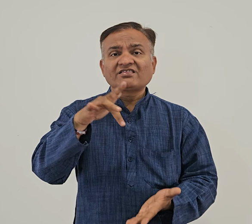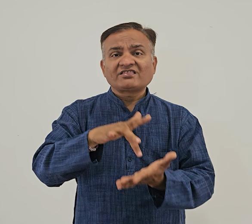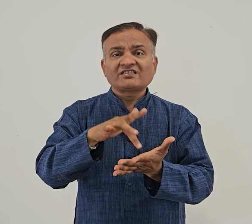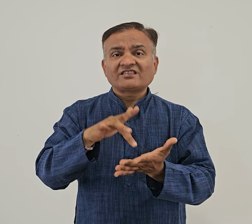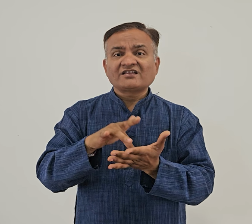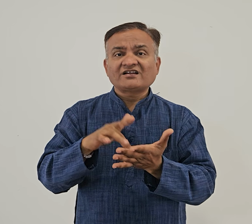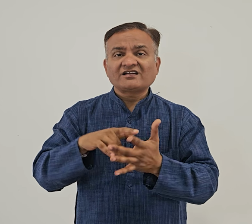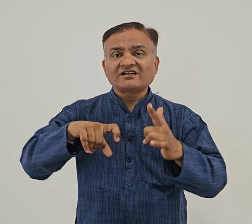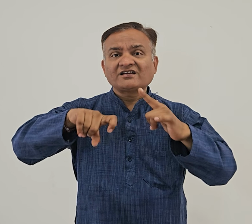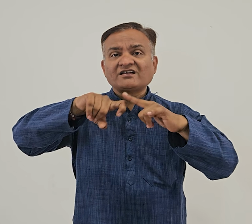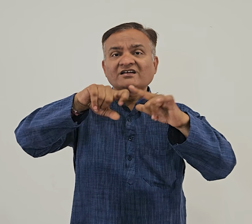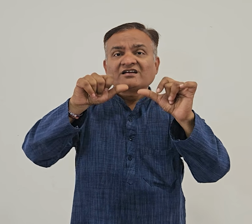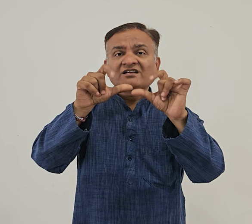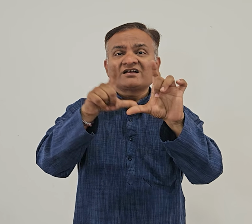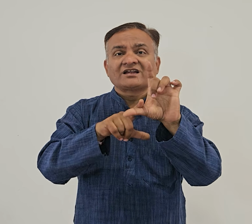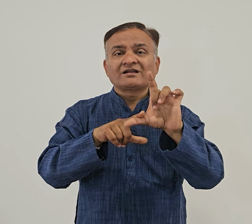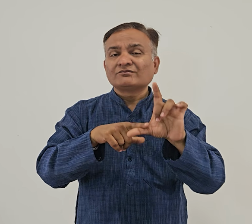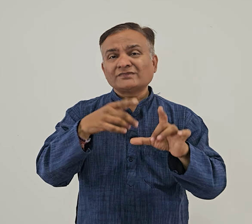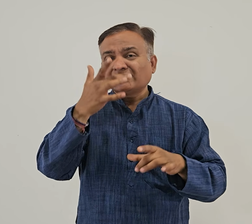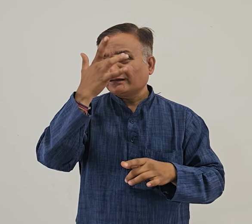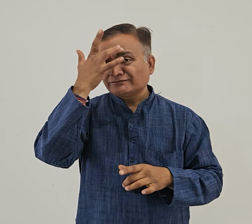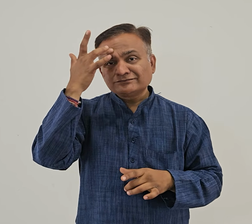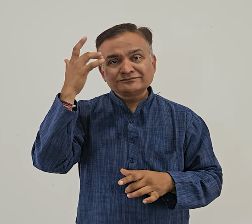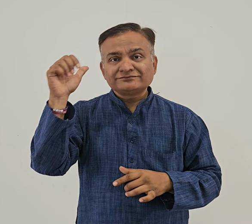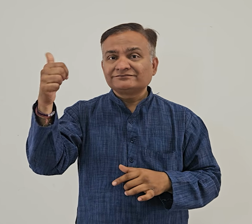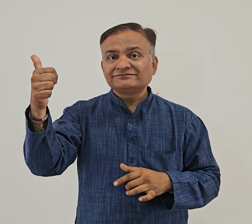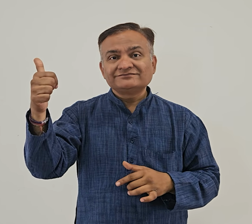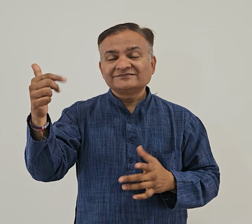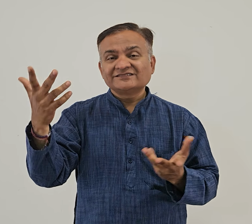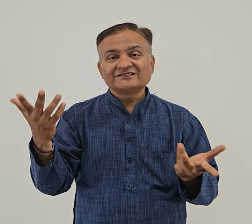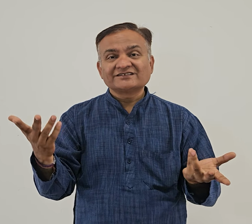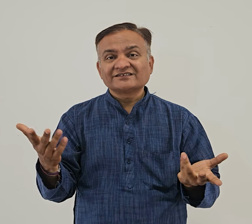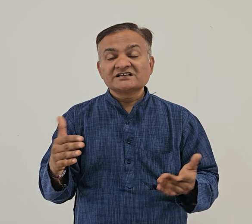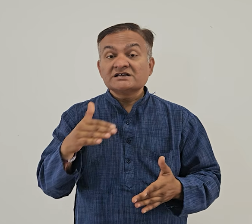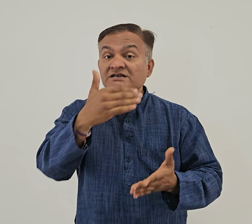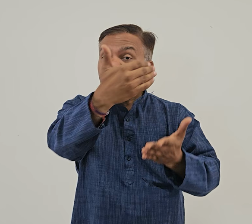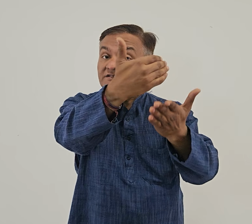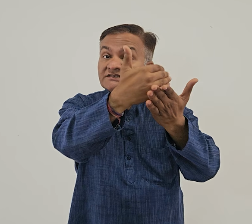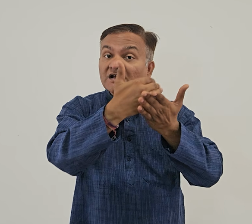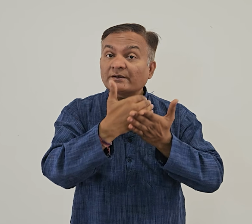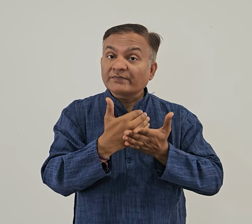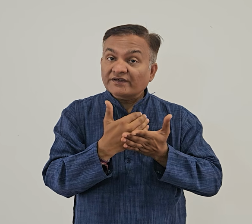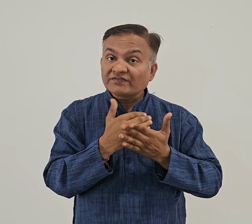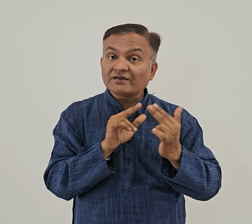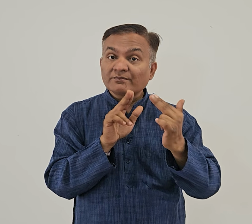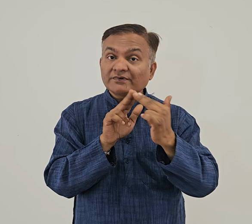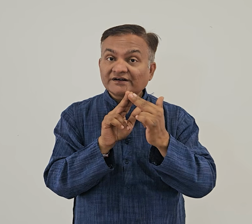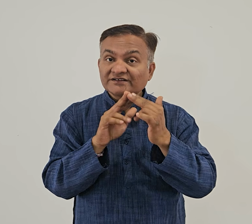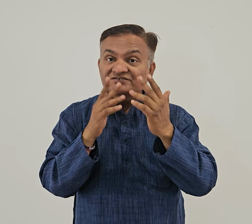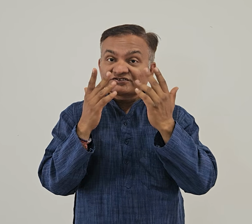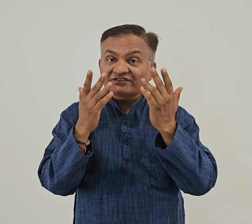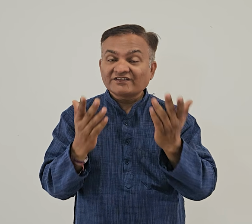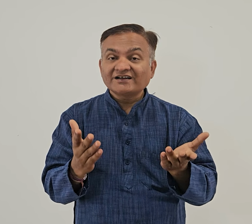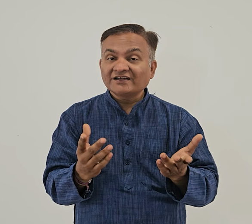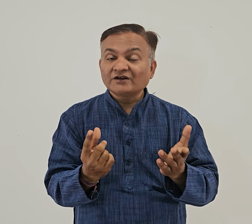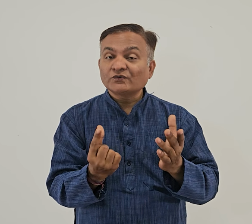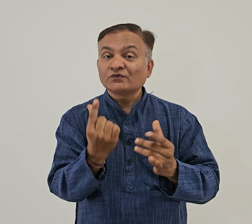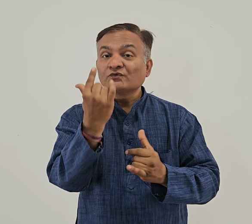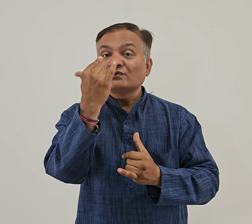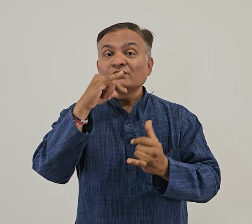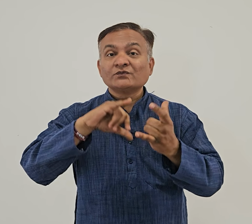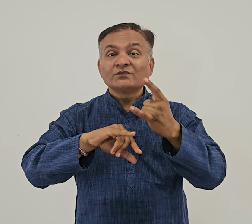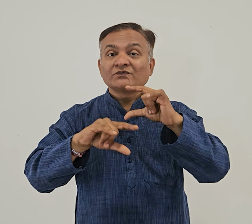જીવો માટે દુષ્કર થઈ ગયું છે. સામેથી મળે છે છતાં એનો ઉપયોગ નથી કરી શકતો,